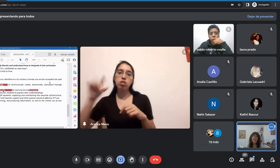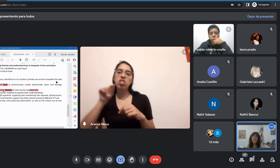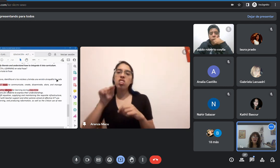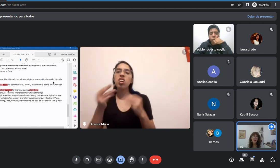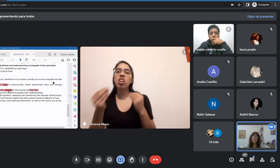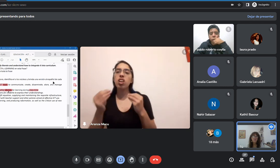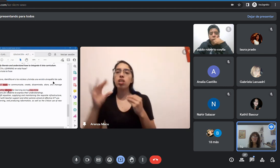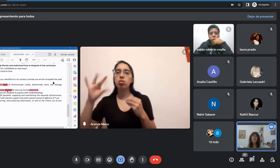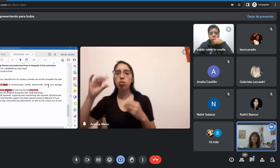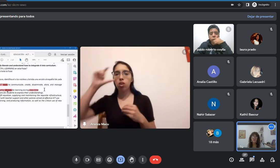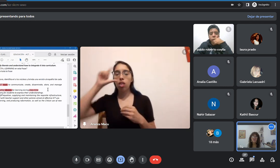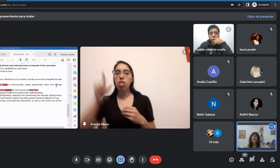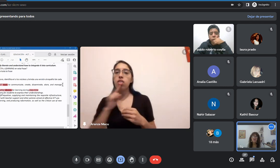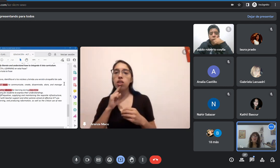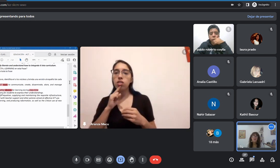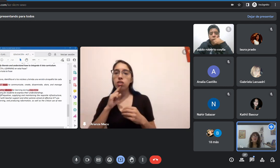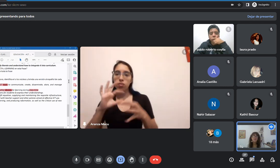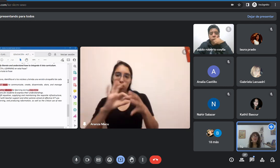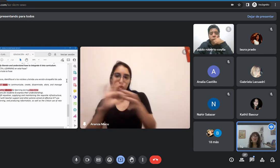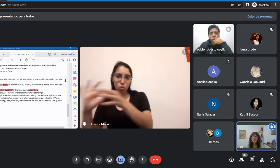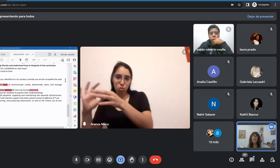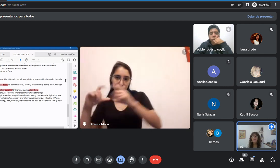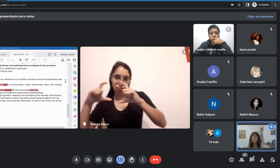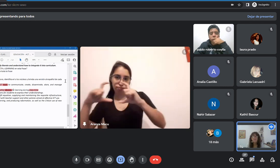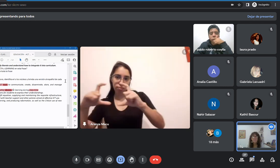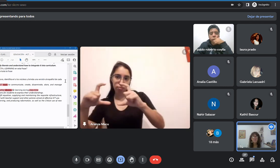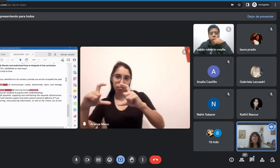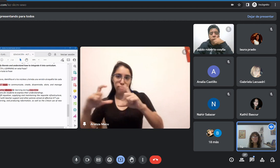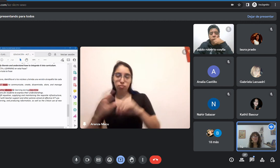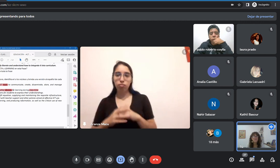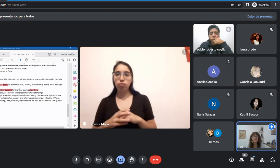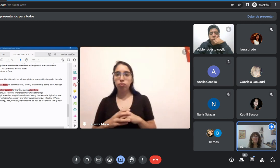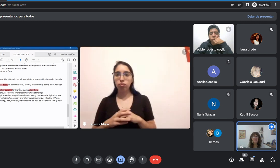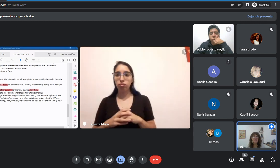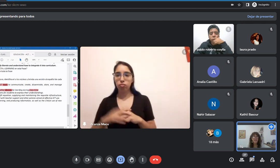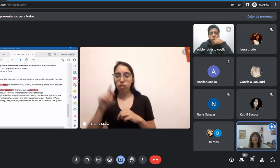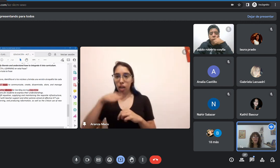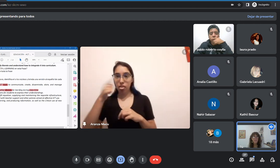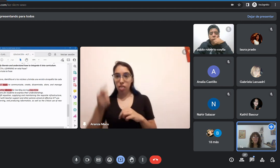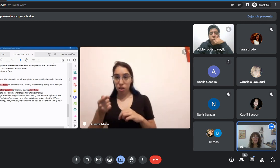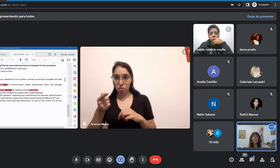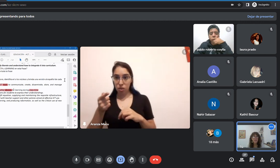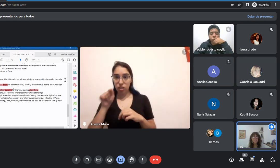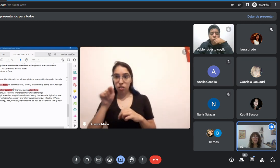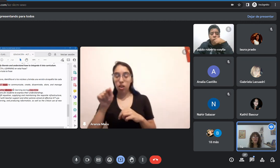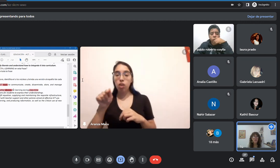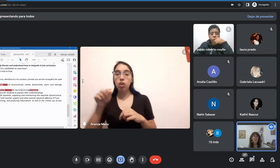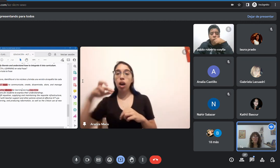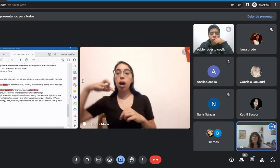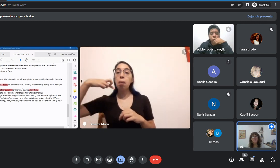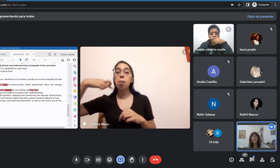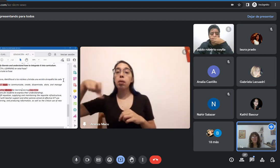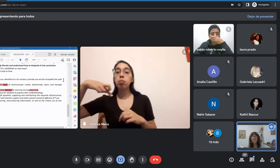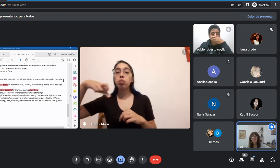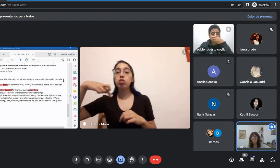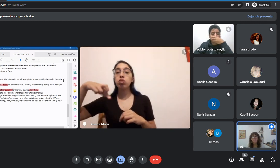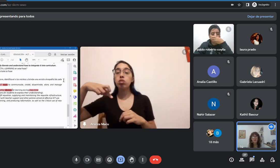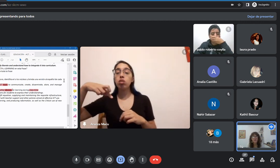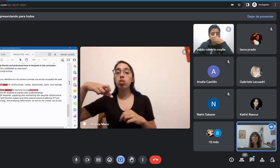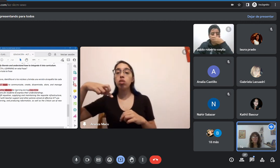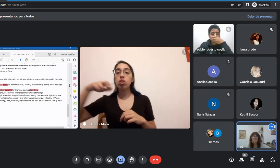Va junto. Luego tengo preposición más ing. ¿Qué pasaba cuando ing estaba después de